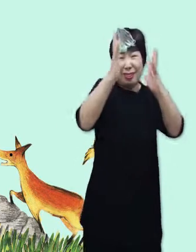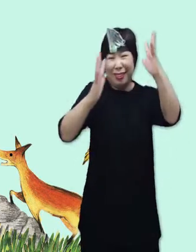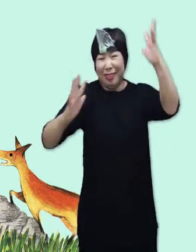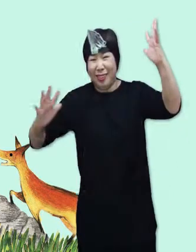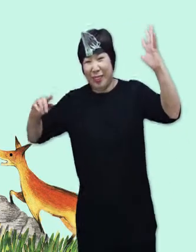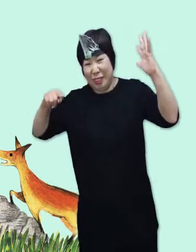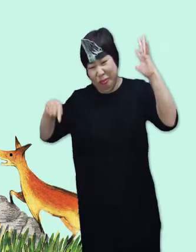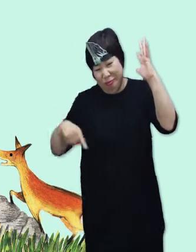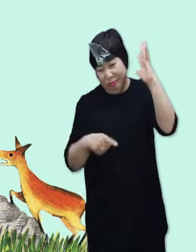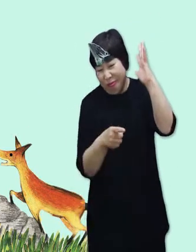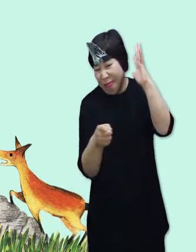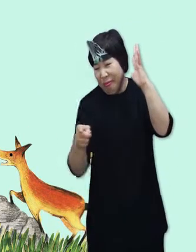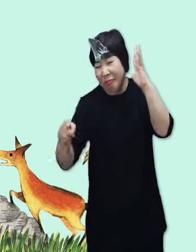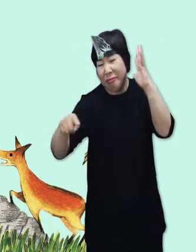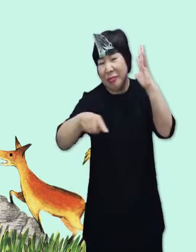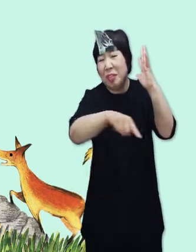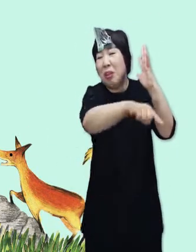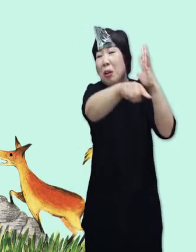숲속 동물들은